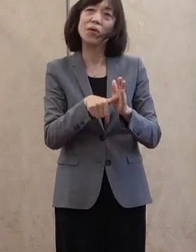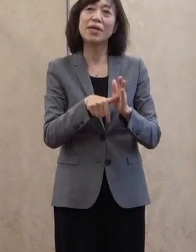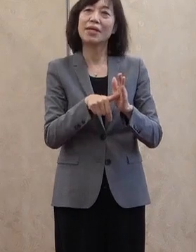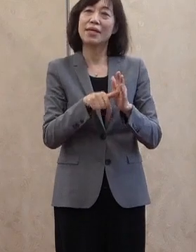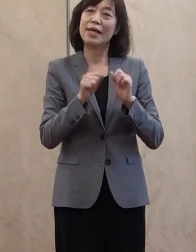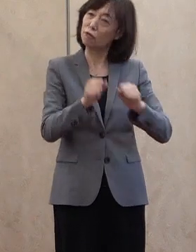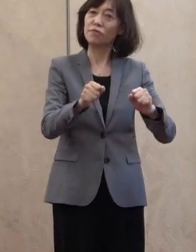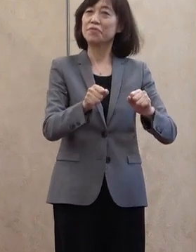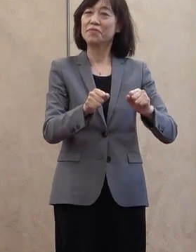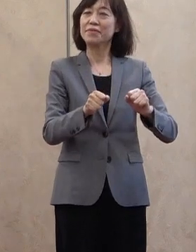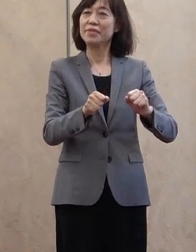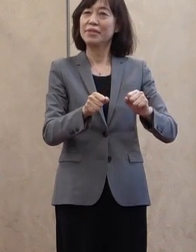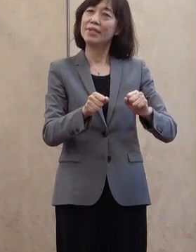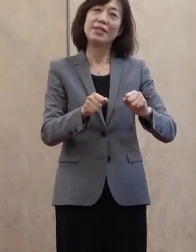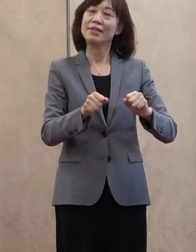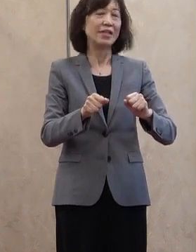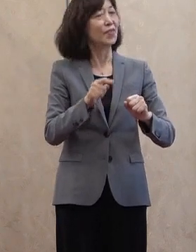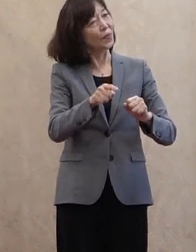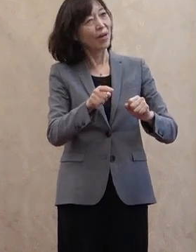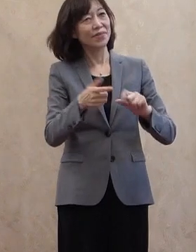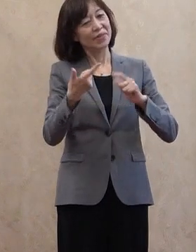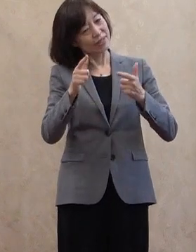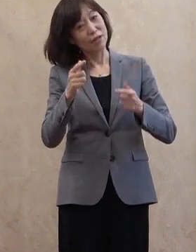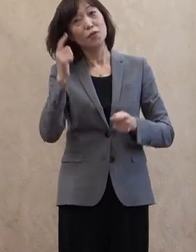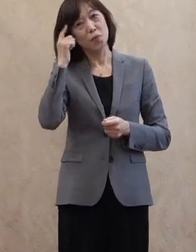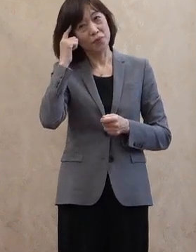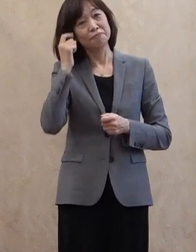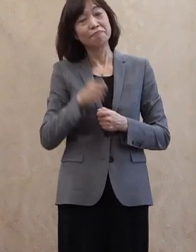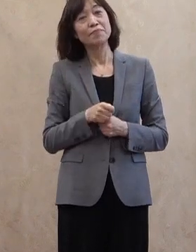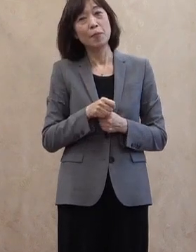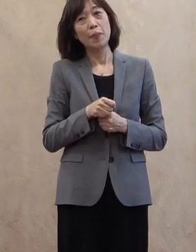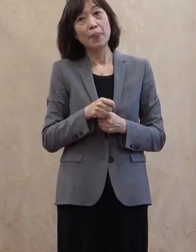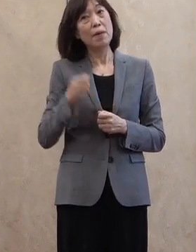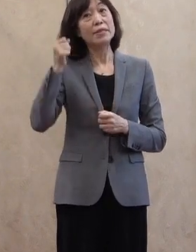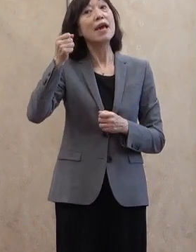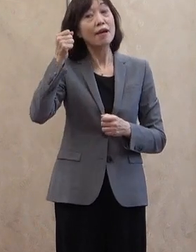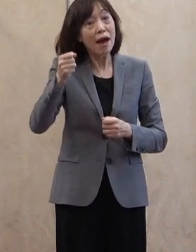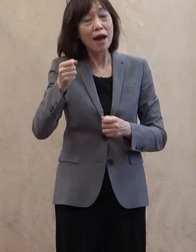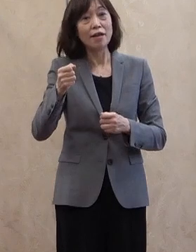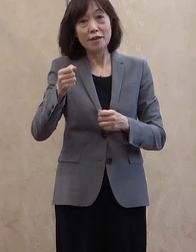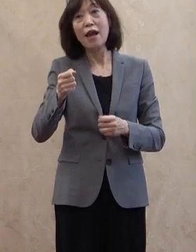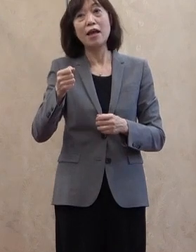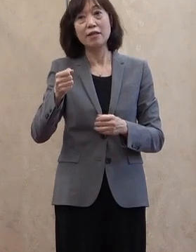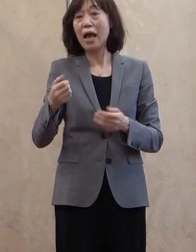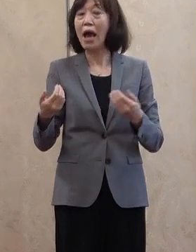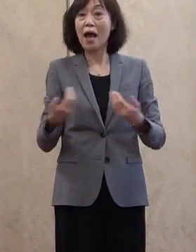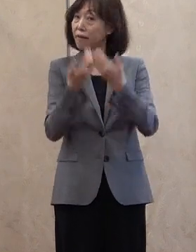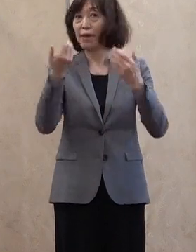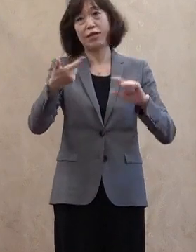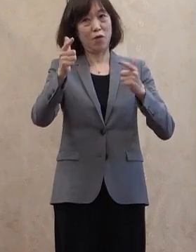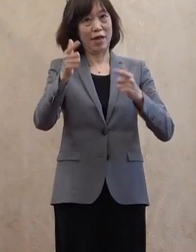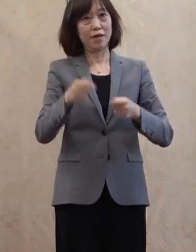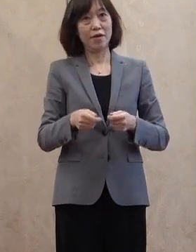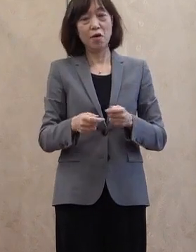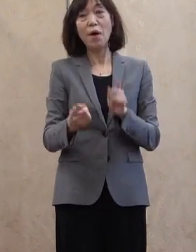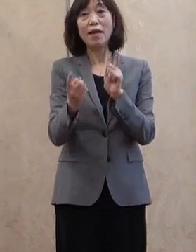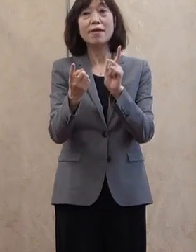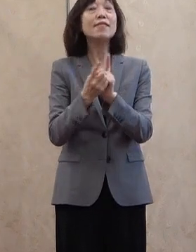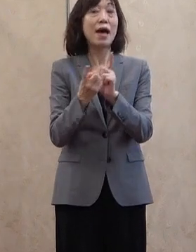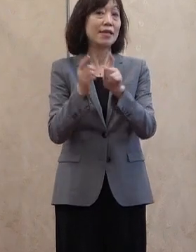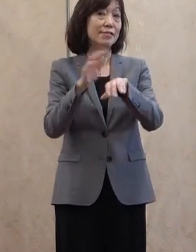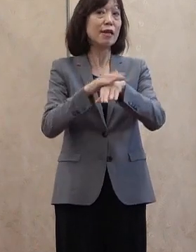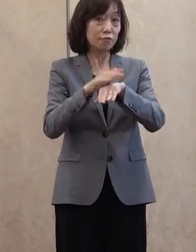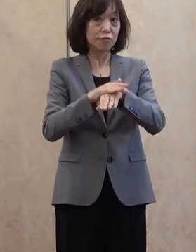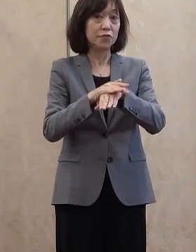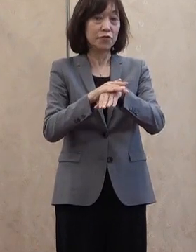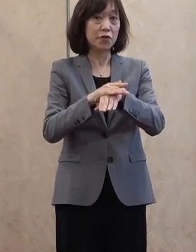思いますし、あくまでもその聖火リレーそのものに反対というわけではなくて、その対策上やっぱりこれはやるべきではない